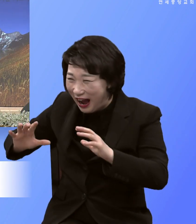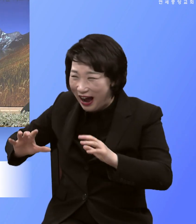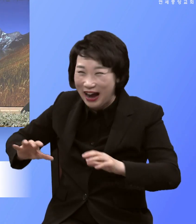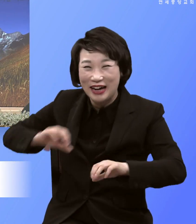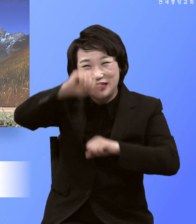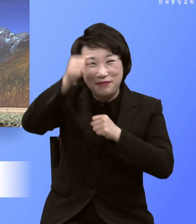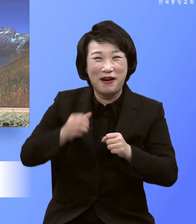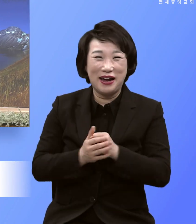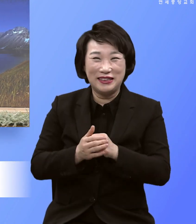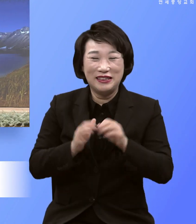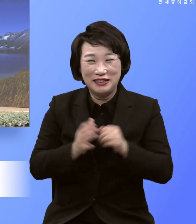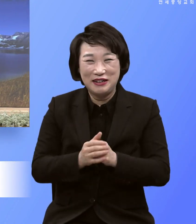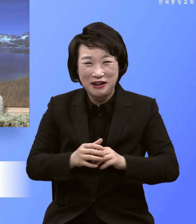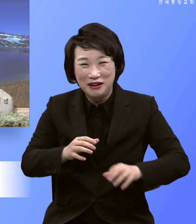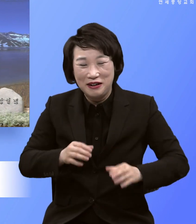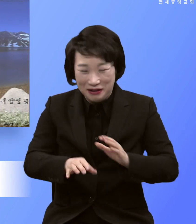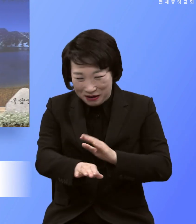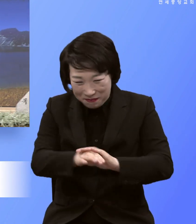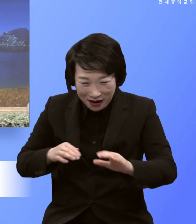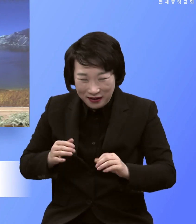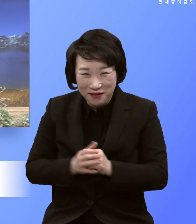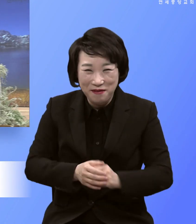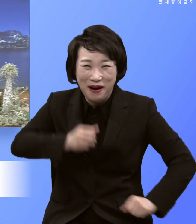신발을 벗어들고